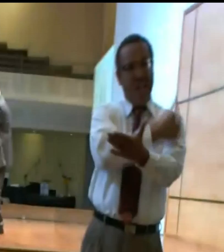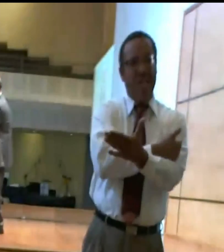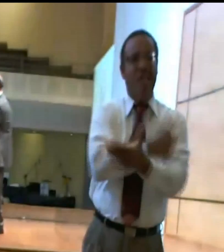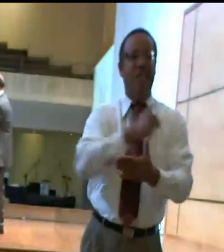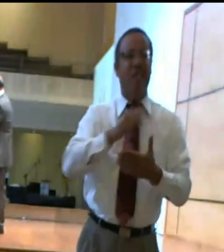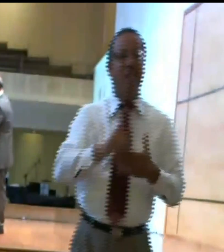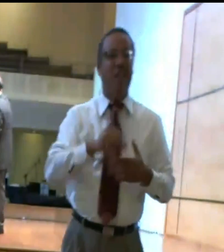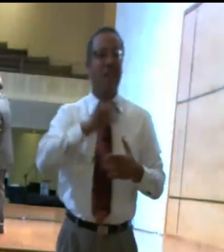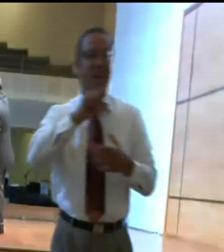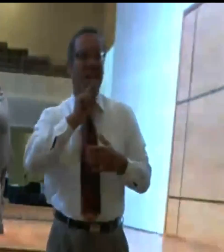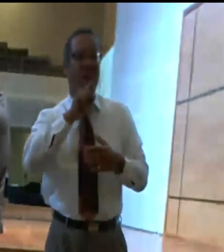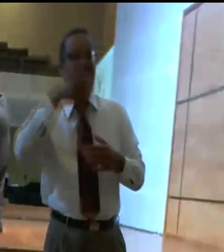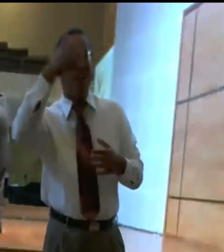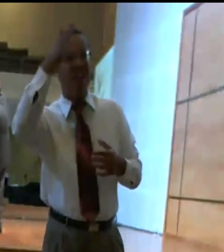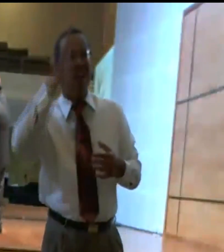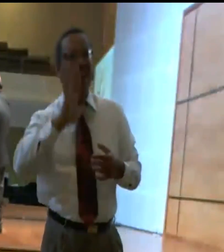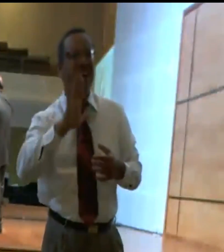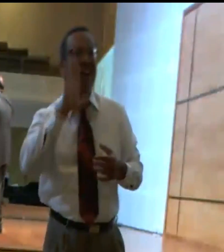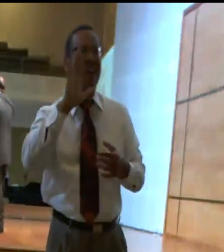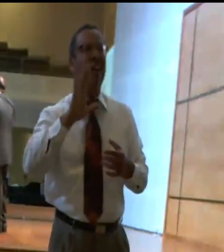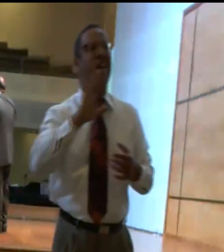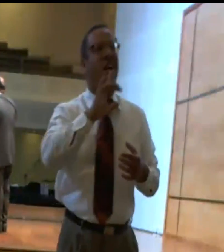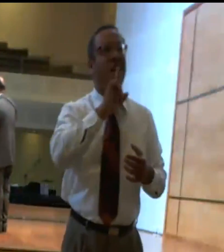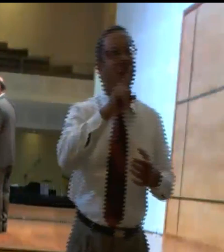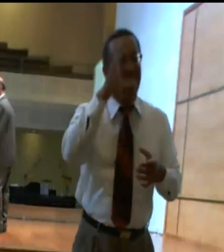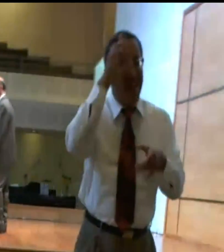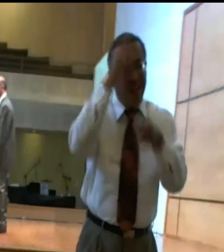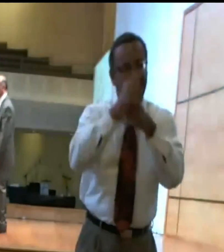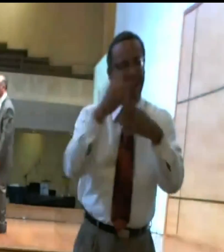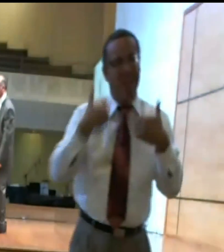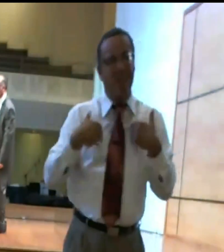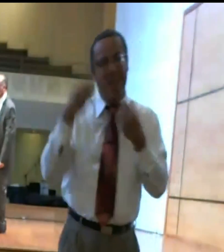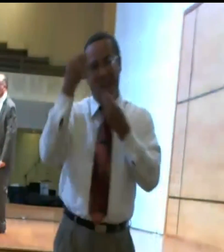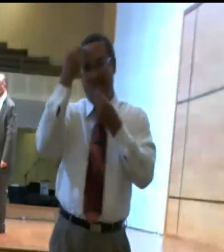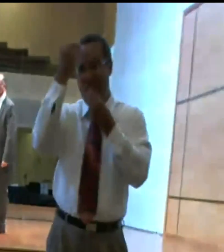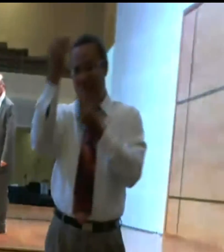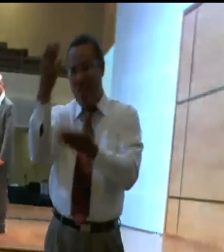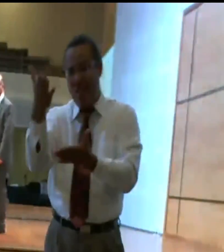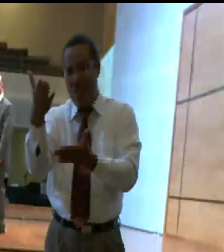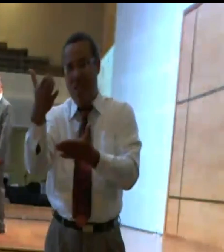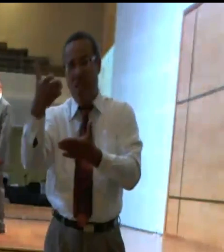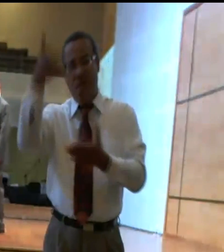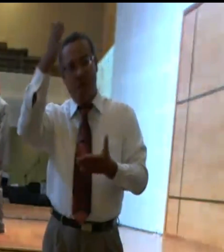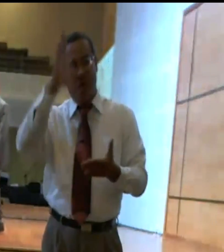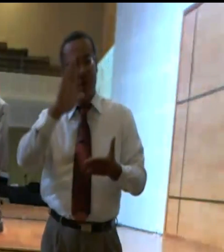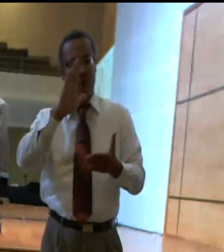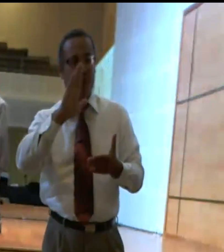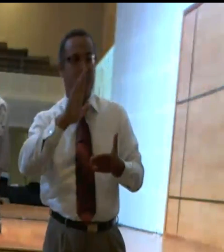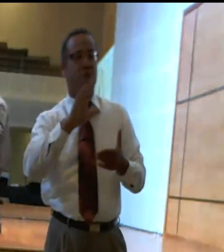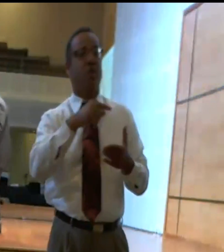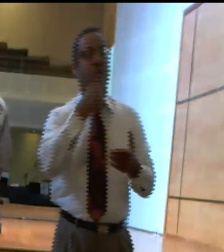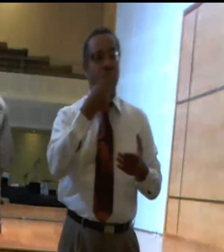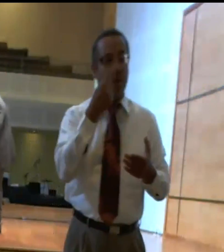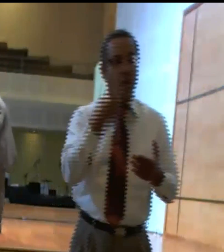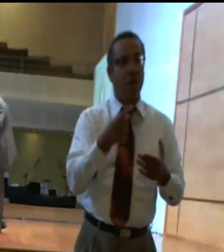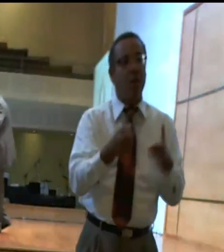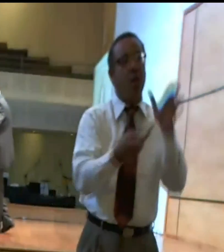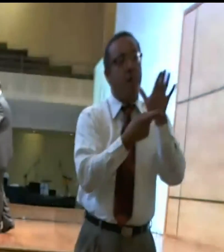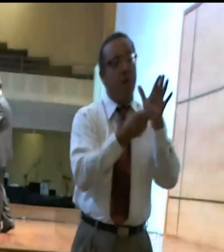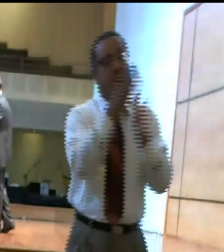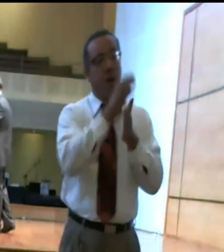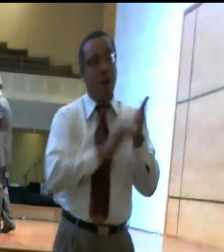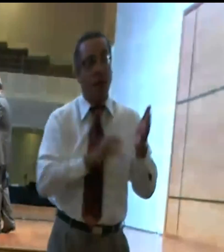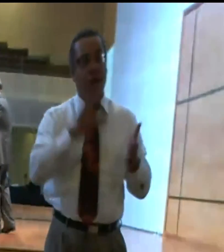del gobierno y la autoridad de Dios, entonces, hermanos, tenemos que obedecer a Dios antes que a los hombres, como dice Pedro en Hechos capítulo